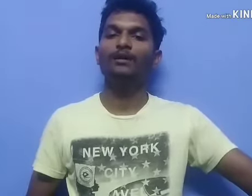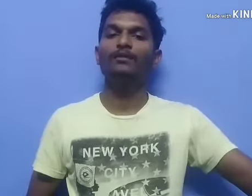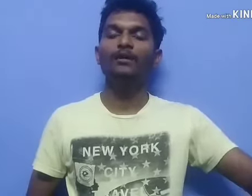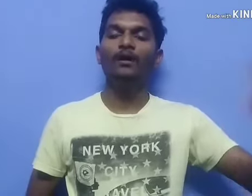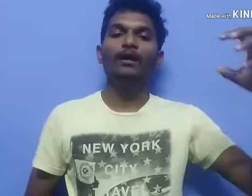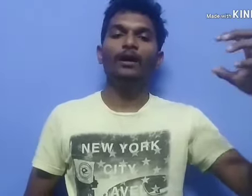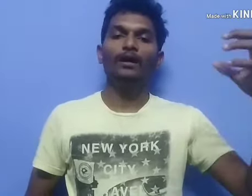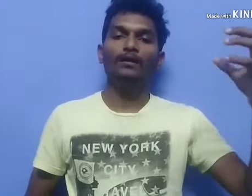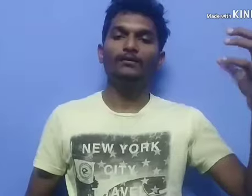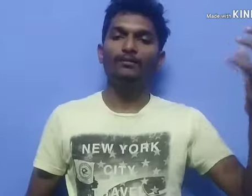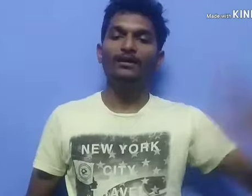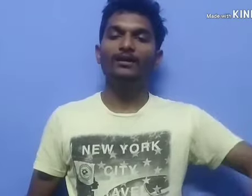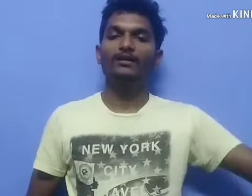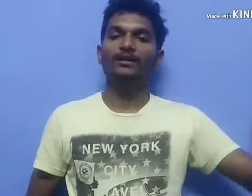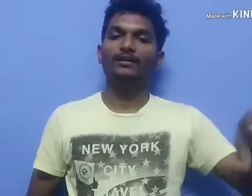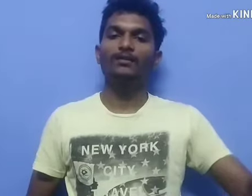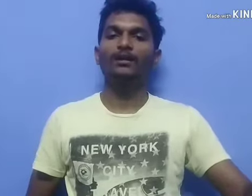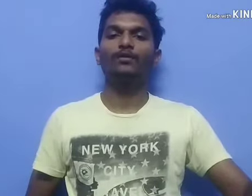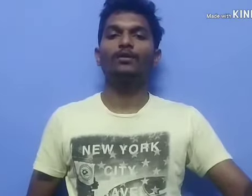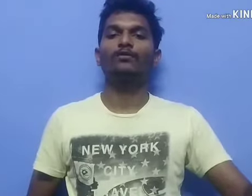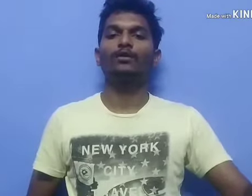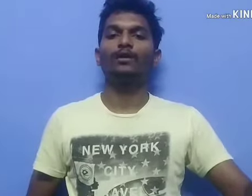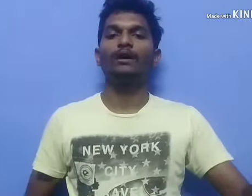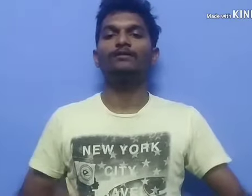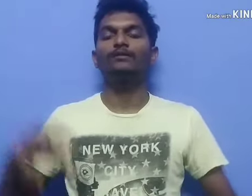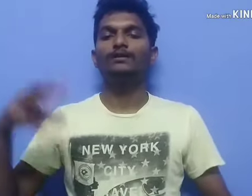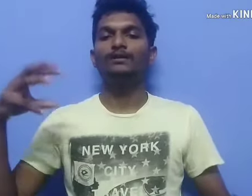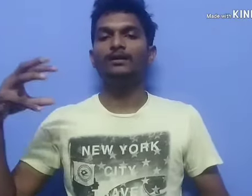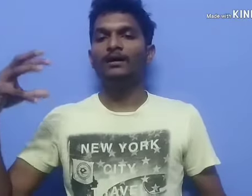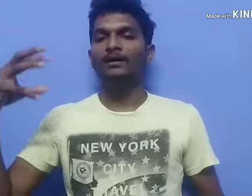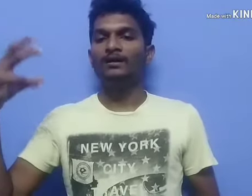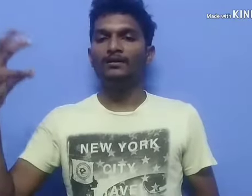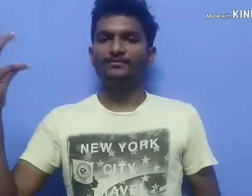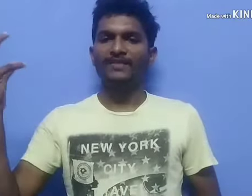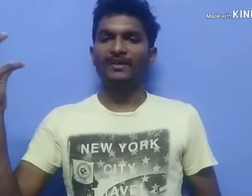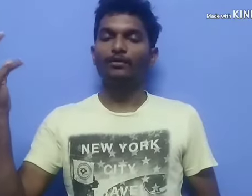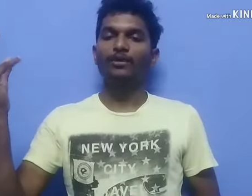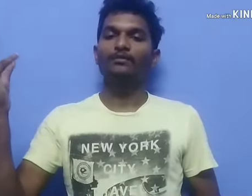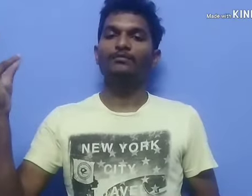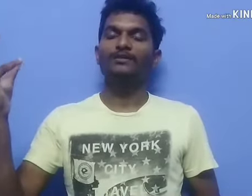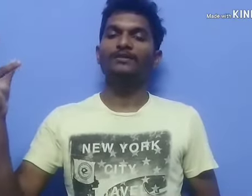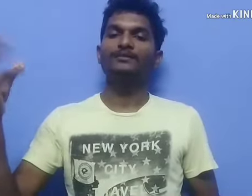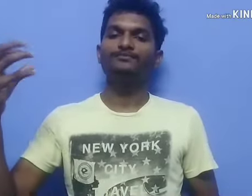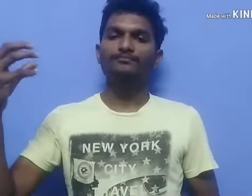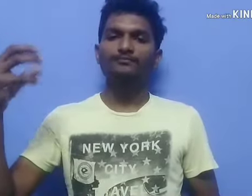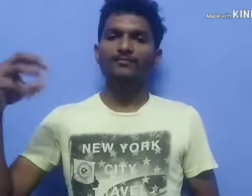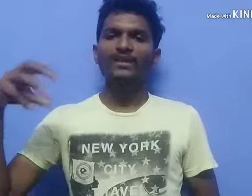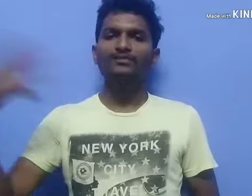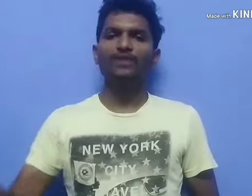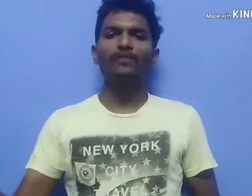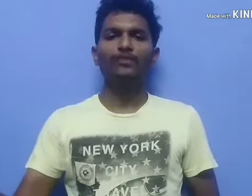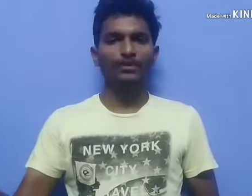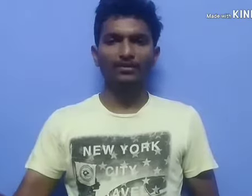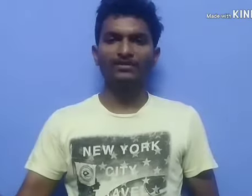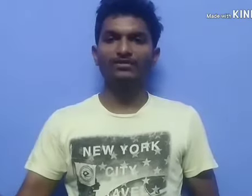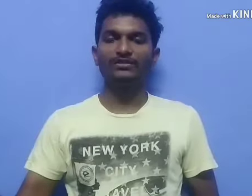இல்லாமல் பில்டிங் கான்ட்ராக்டர் அந்த மாதிரியான ஒர்க்கும் பண்ணுவாங்க. அது வந்து என்ன பண்ணுவாங்க அப்படின்னு பார்த்தீங்கன்னா சாஃப்ட்வேர் கம்பெனிஸும்